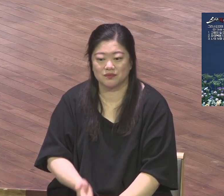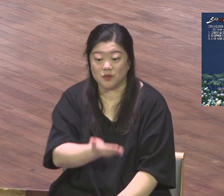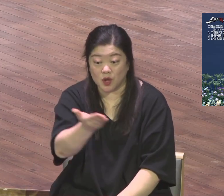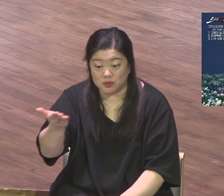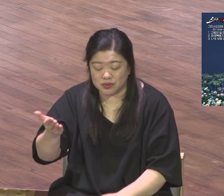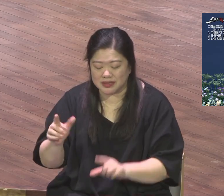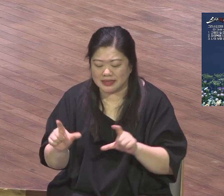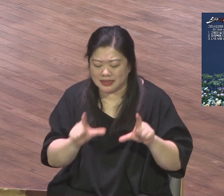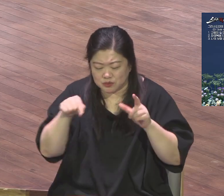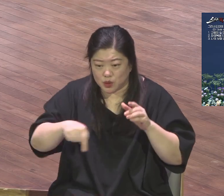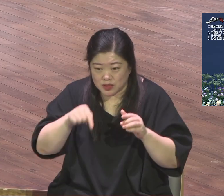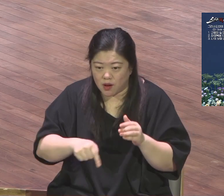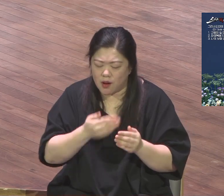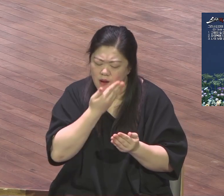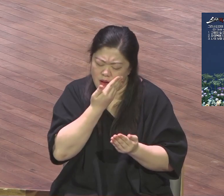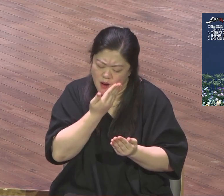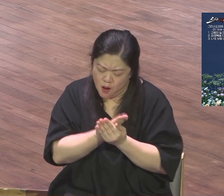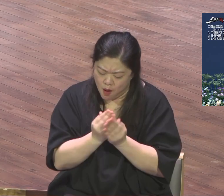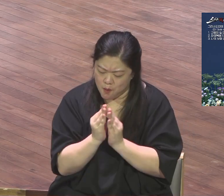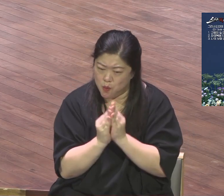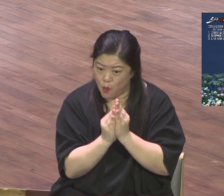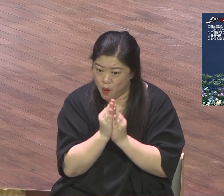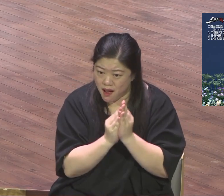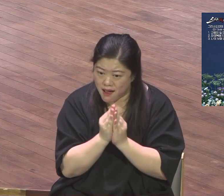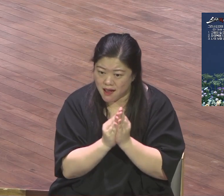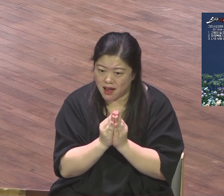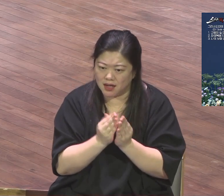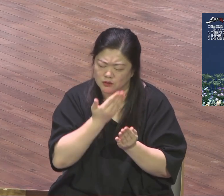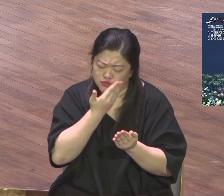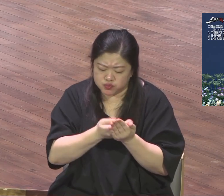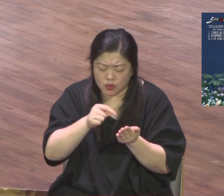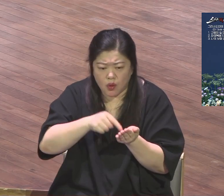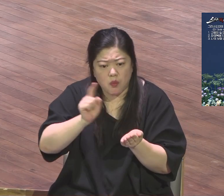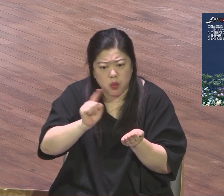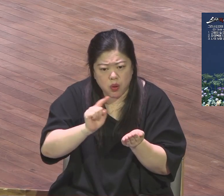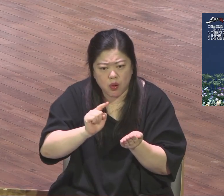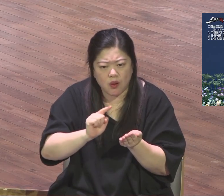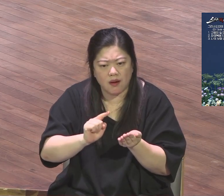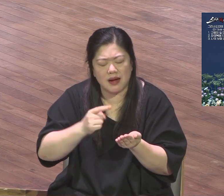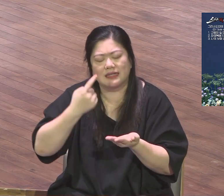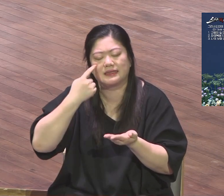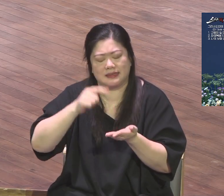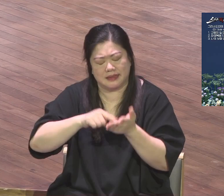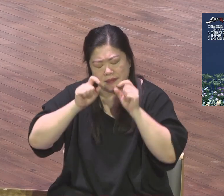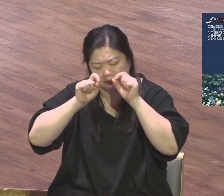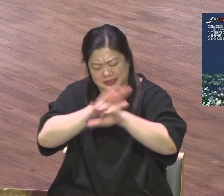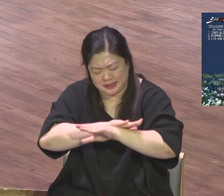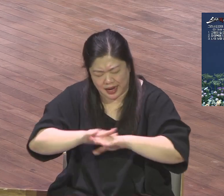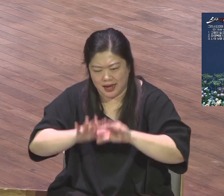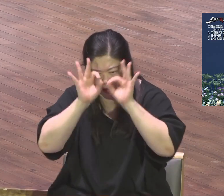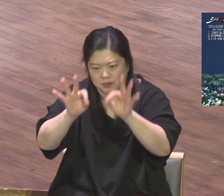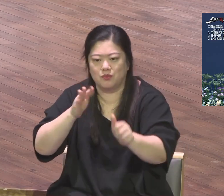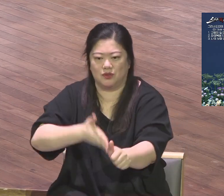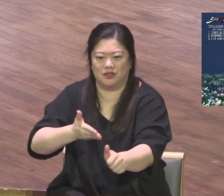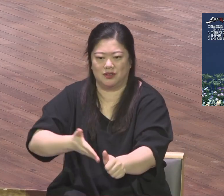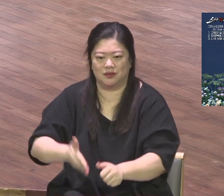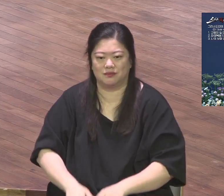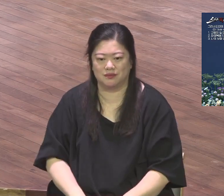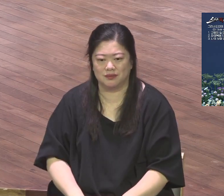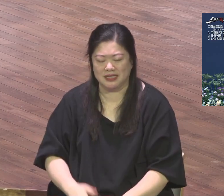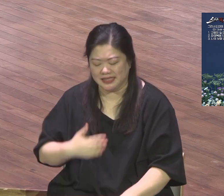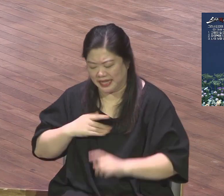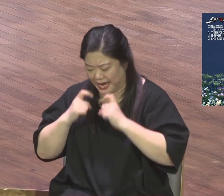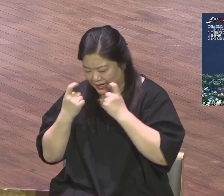감추인 보화는 무엇입니까? 그토록 찾고자 하는 진주는 무엇입니까? 오늘 여러분은 여러분의 전 소유를